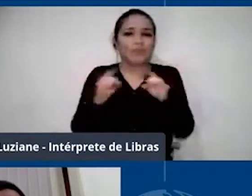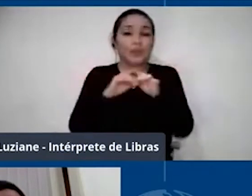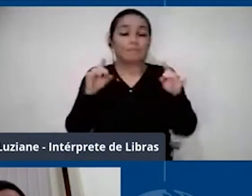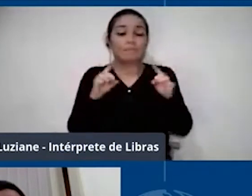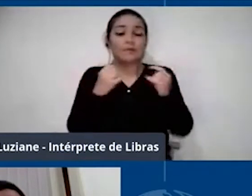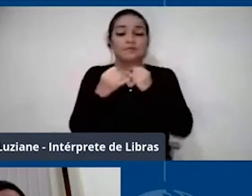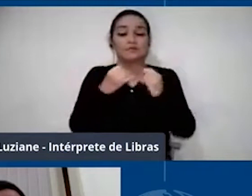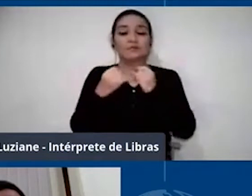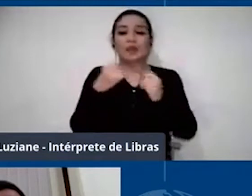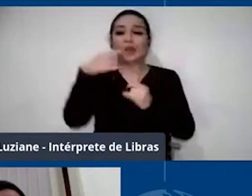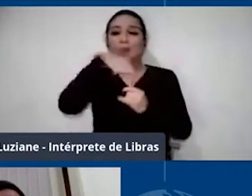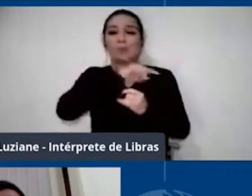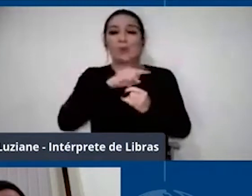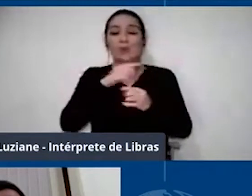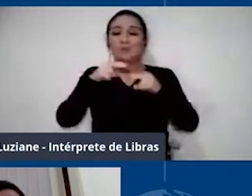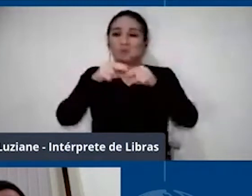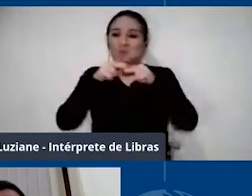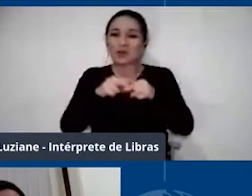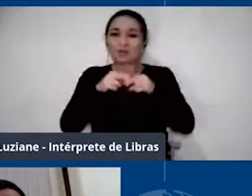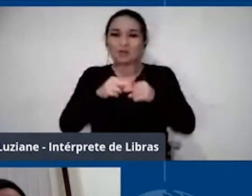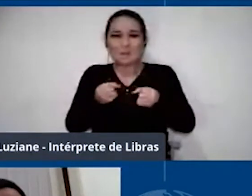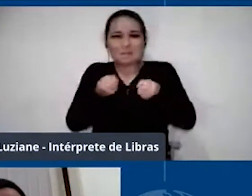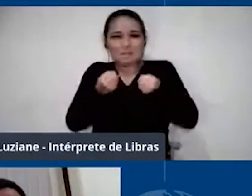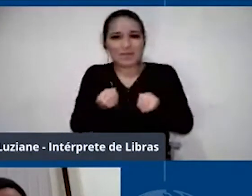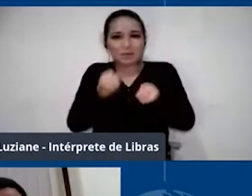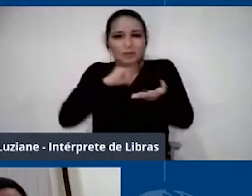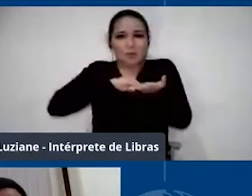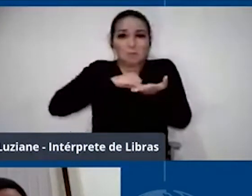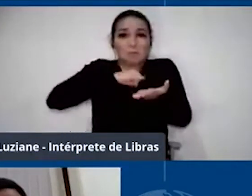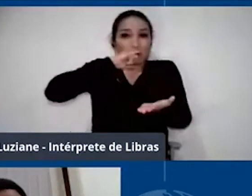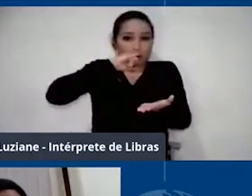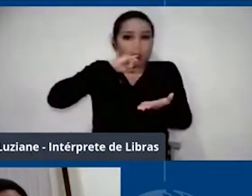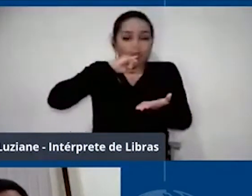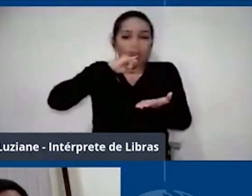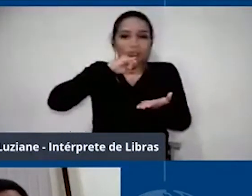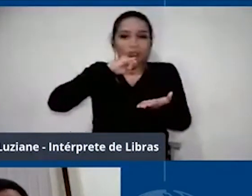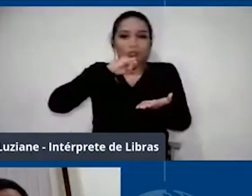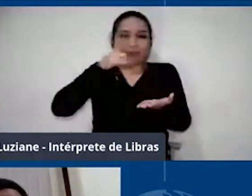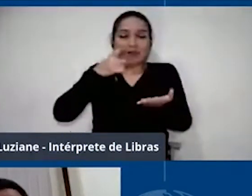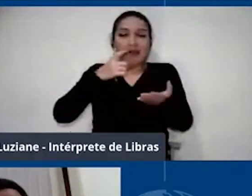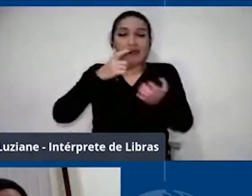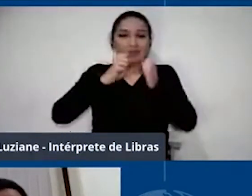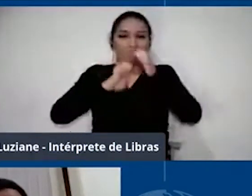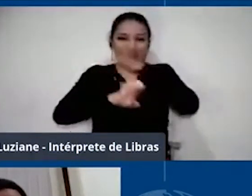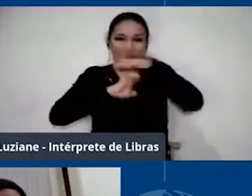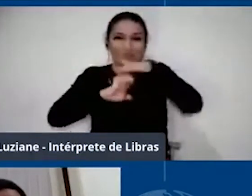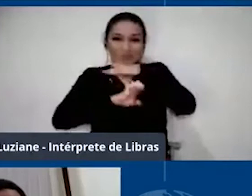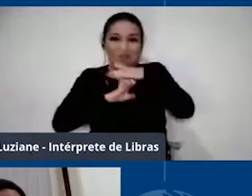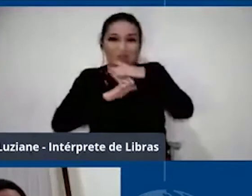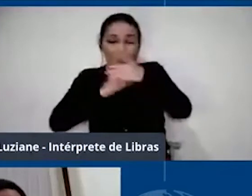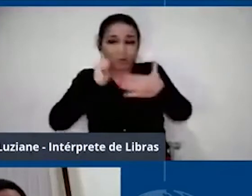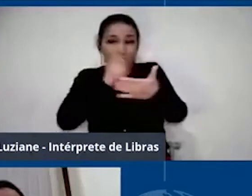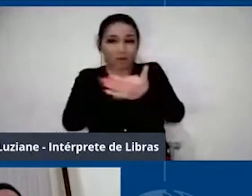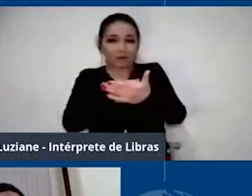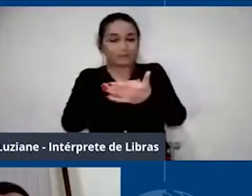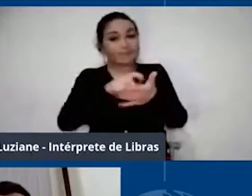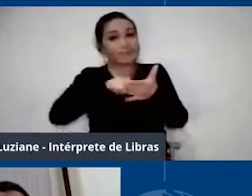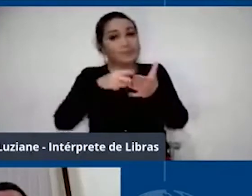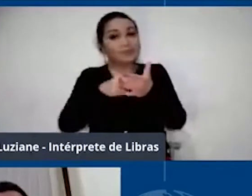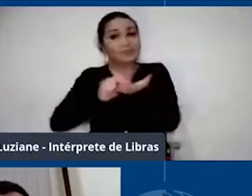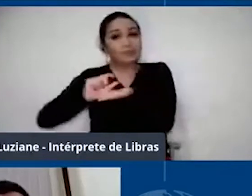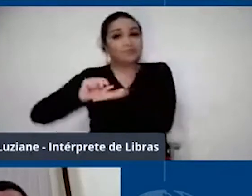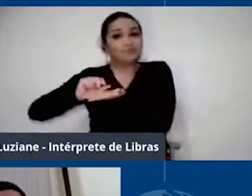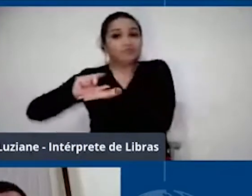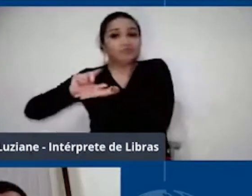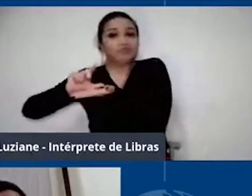da carga tributária, ou seja, do peso do imposto sobre o que o empresário vai pagar, vai ser um aumento e não